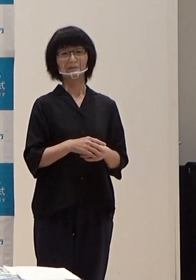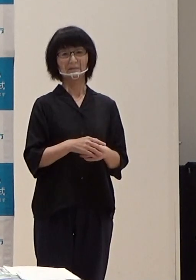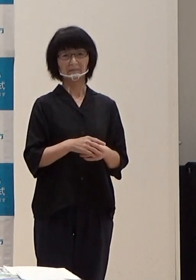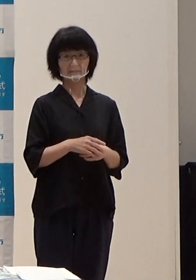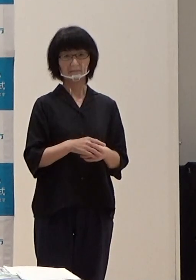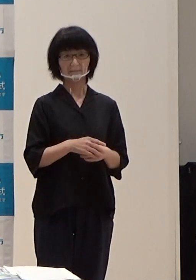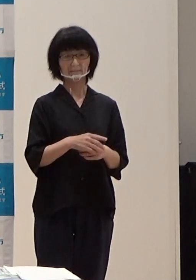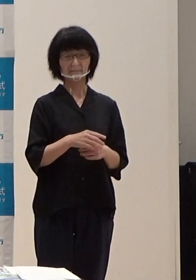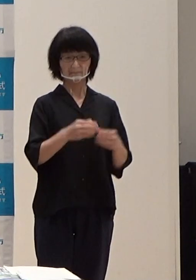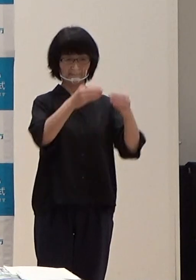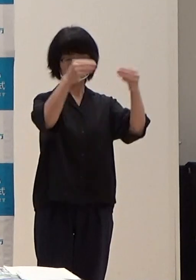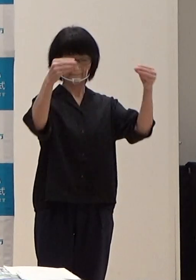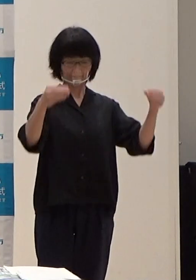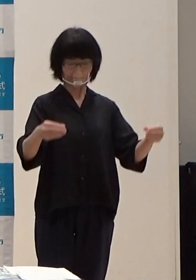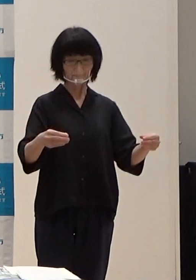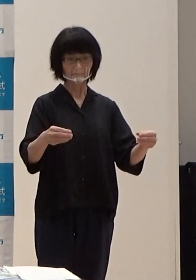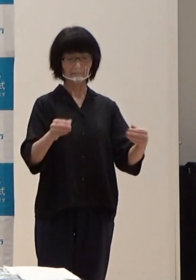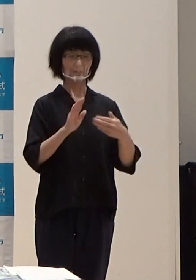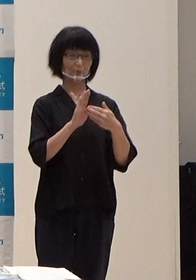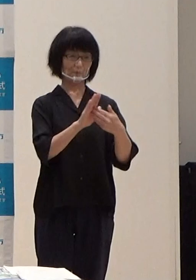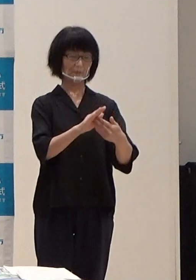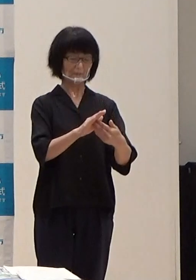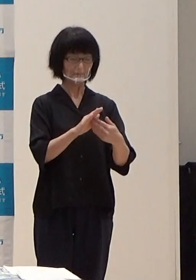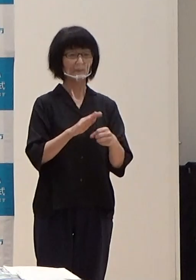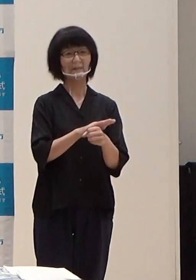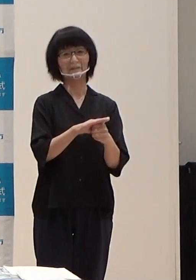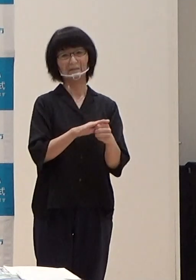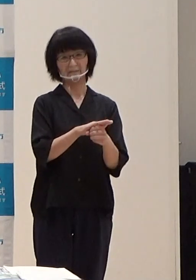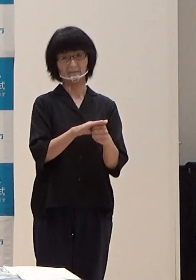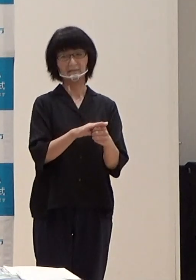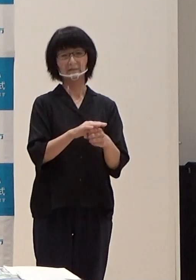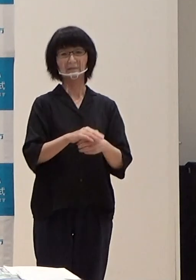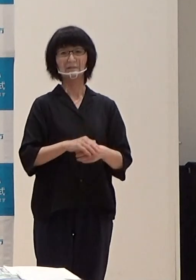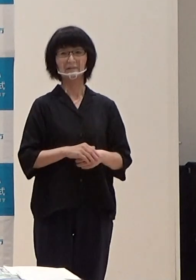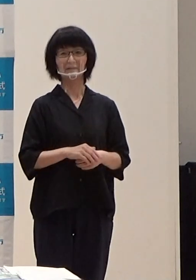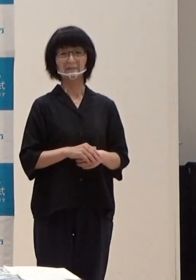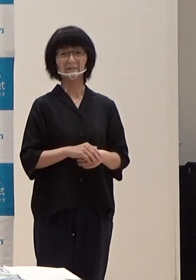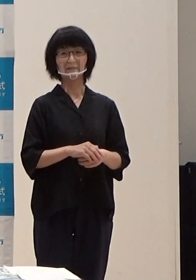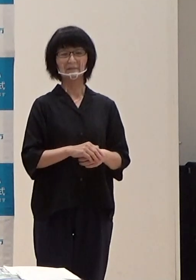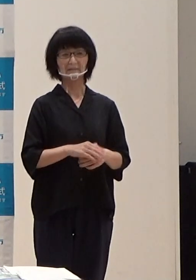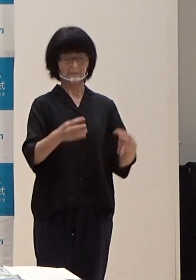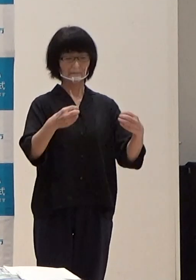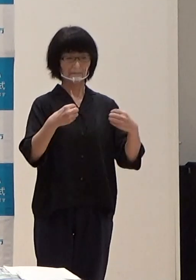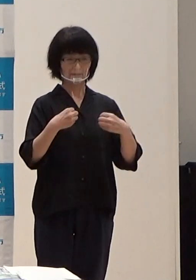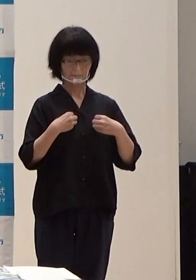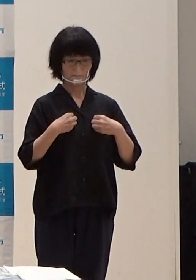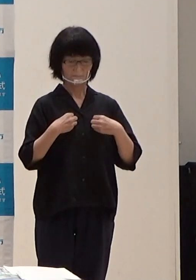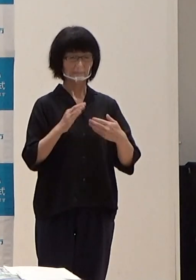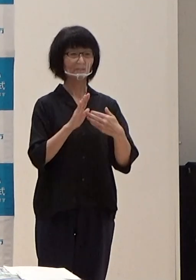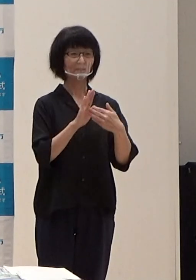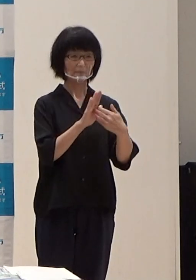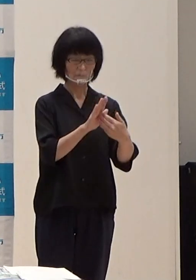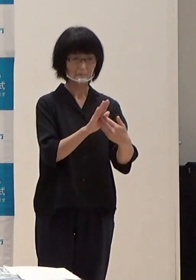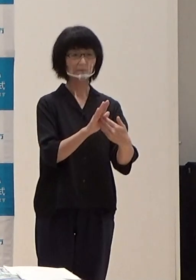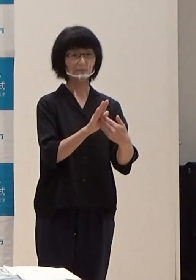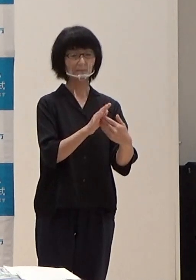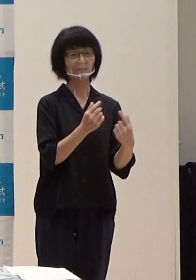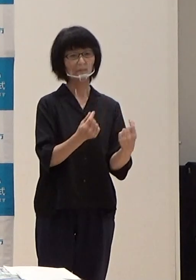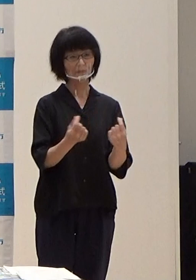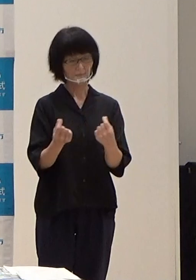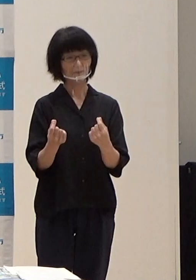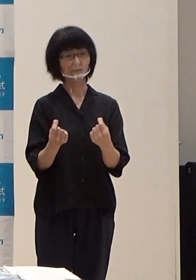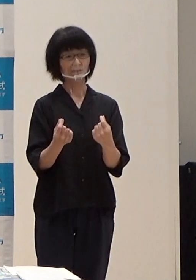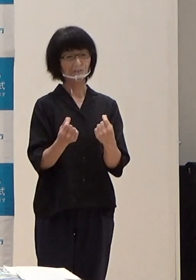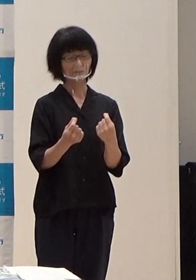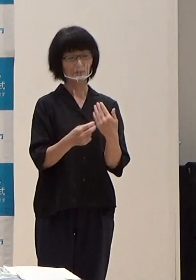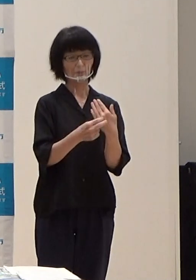入ってきておりますので、ぜひいかに注意深く医療機関あるいは療養施設で常に進